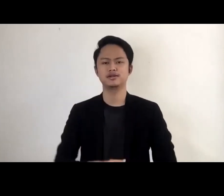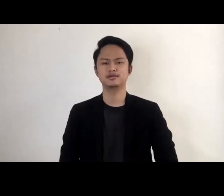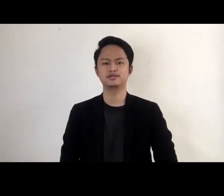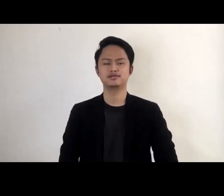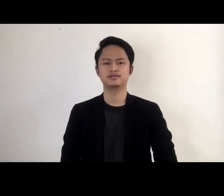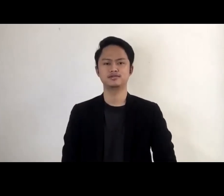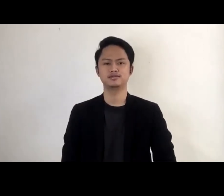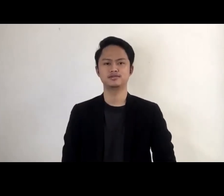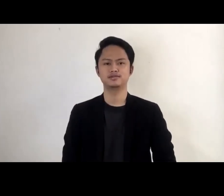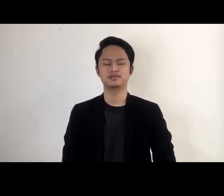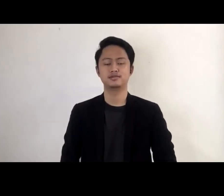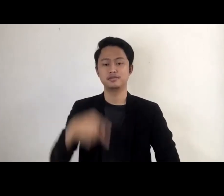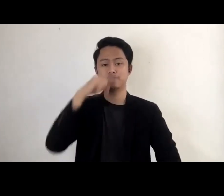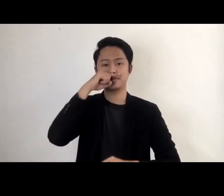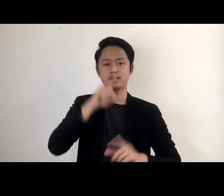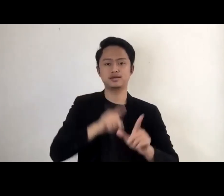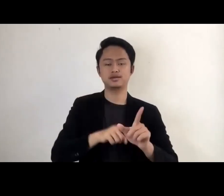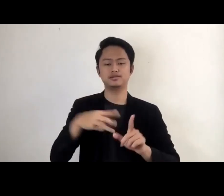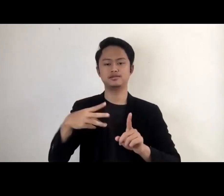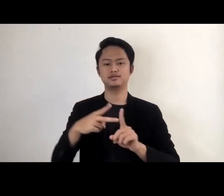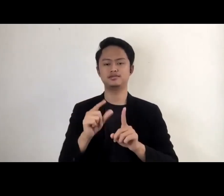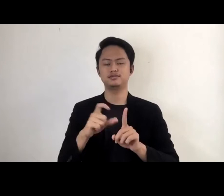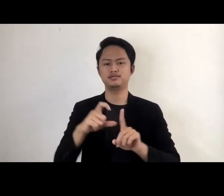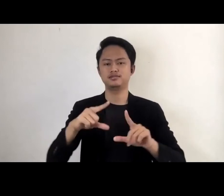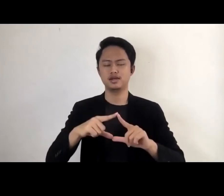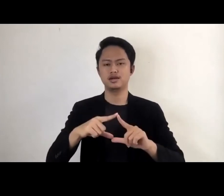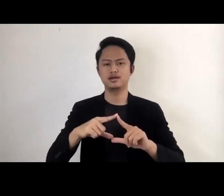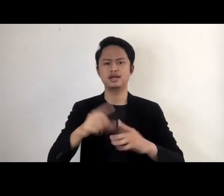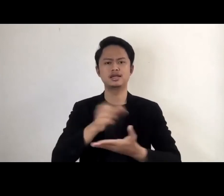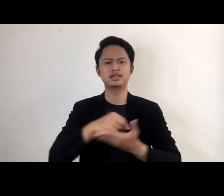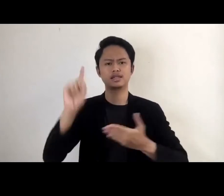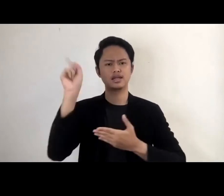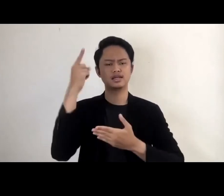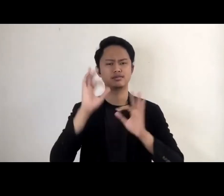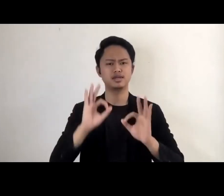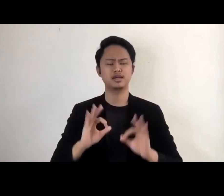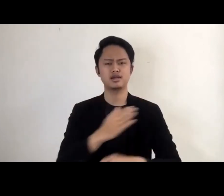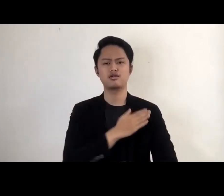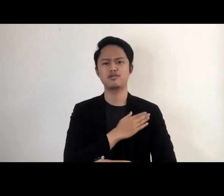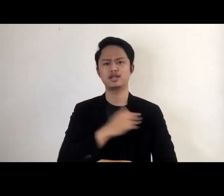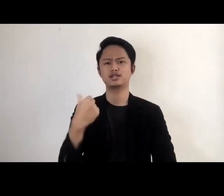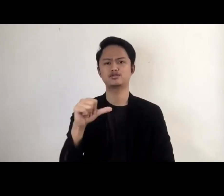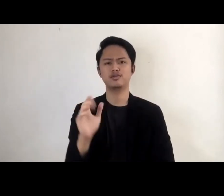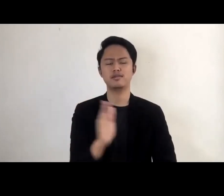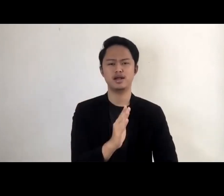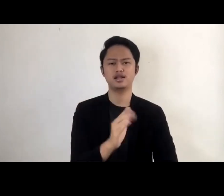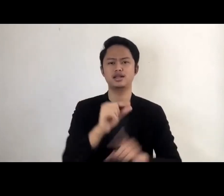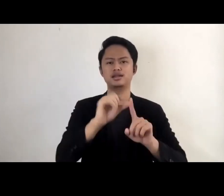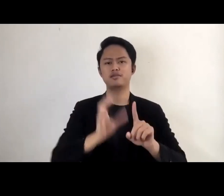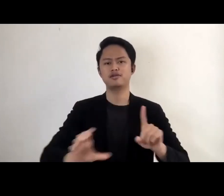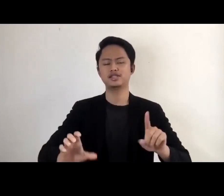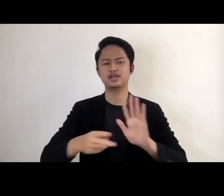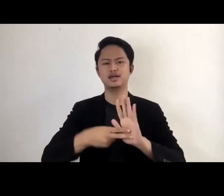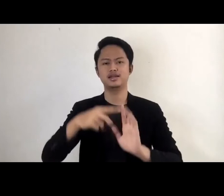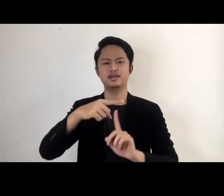Bapak Yehuda Malorung, SPD, Sekretaris Dinas Pendidikan Kabupaten Sumba Barat, Provinsi Nusa Tenggara